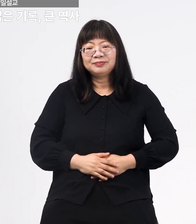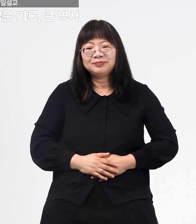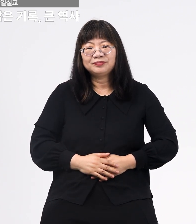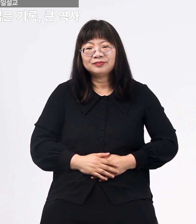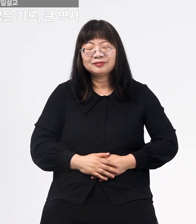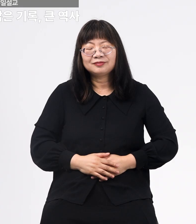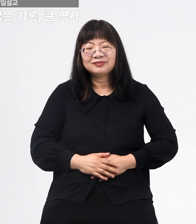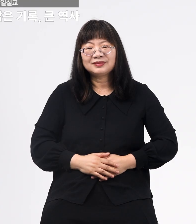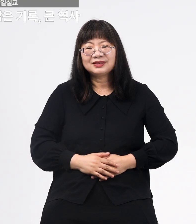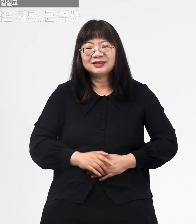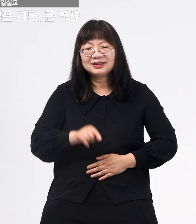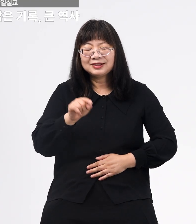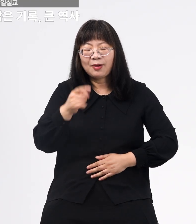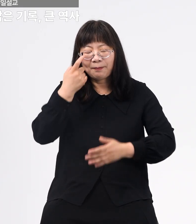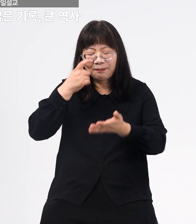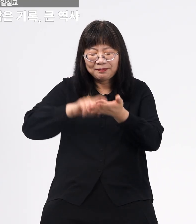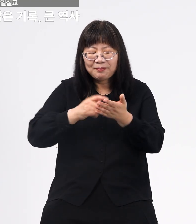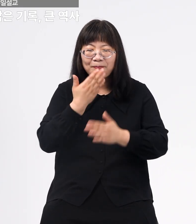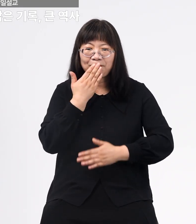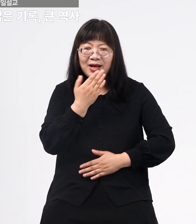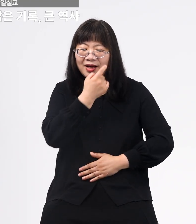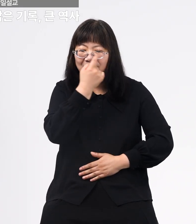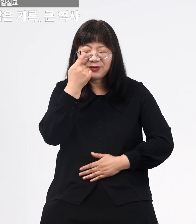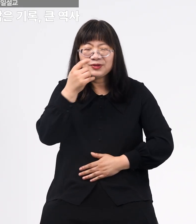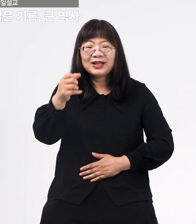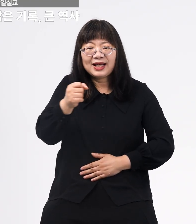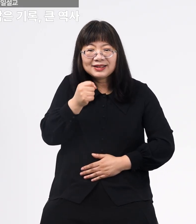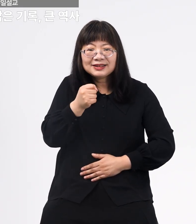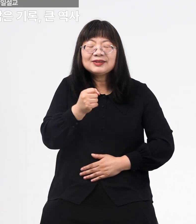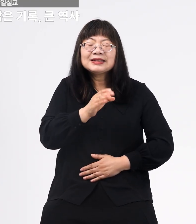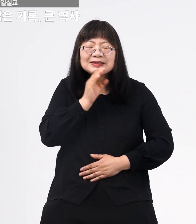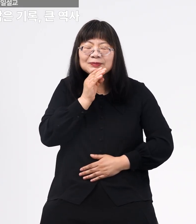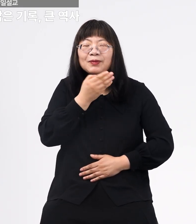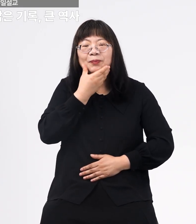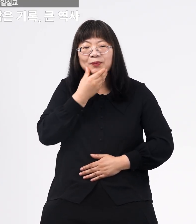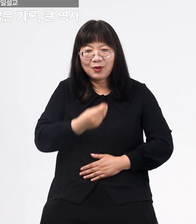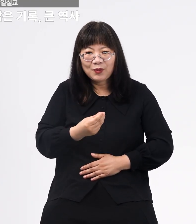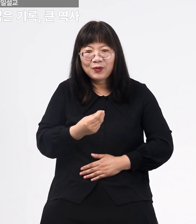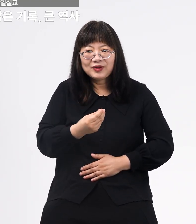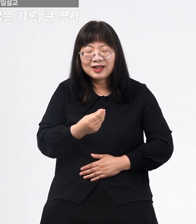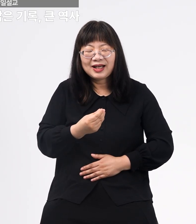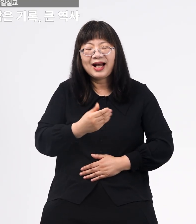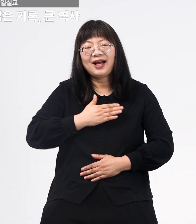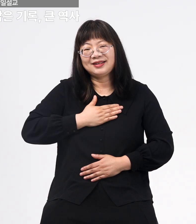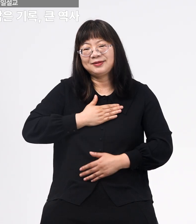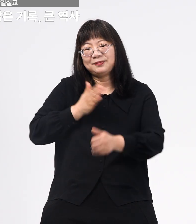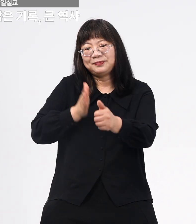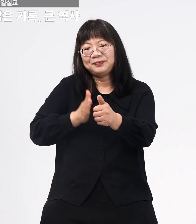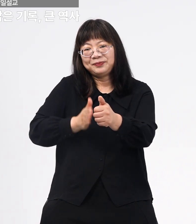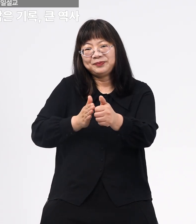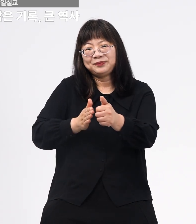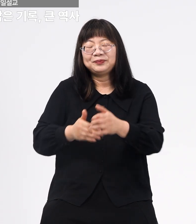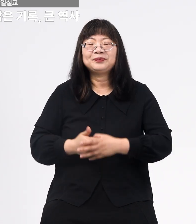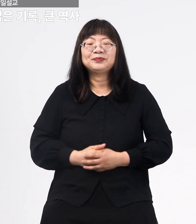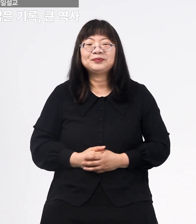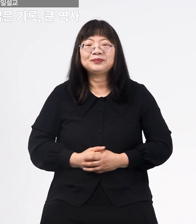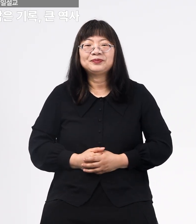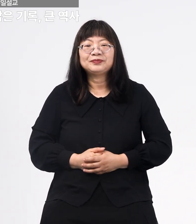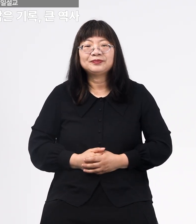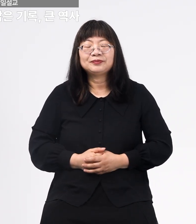그걸 볼 줄 아는 눈이 복인 것입니다. 그 눈이 대박이에요. 믿습니까?